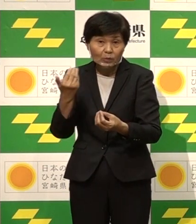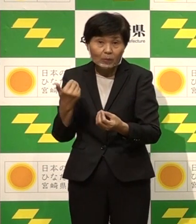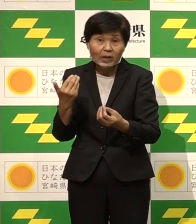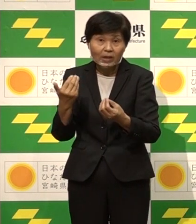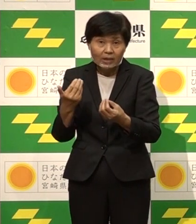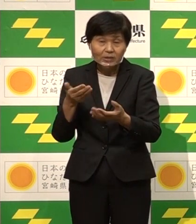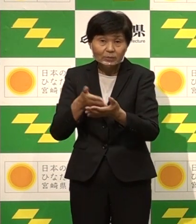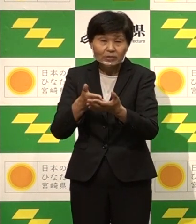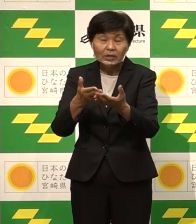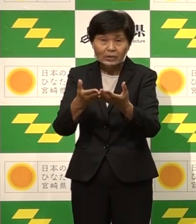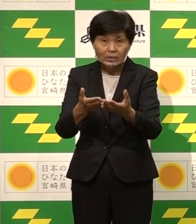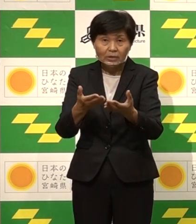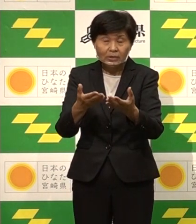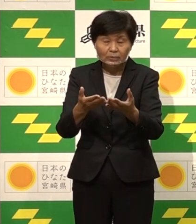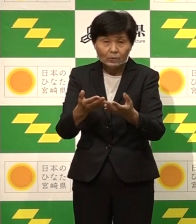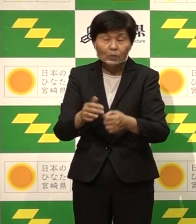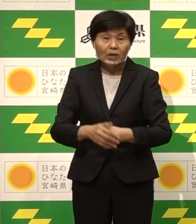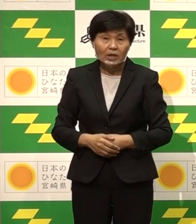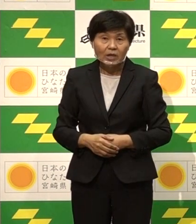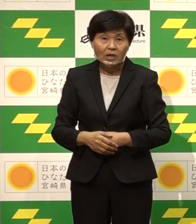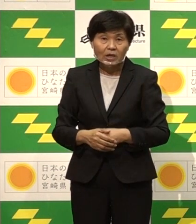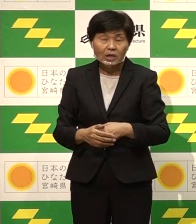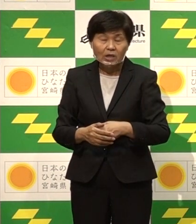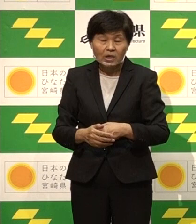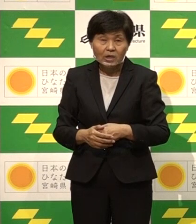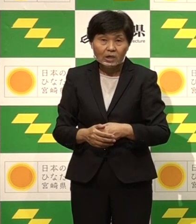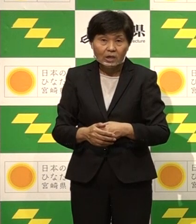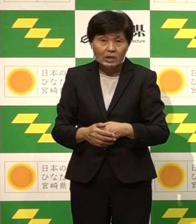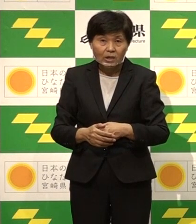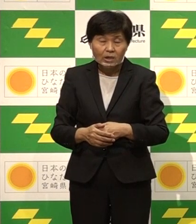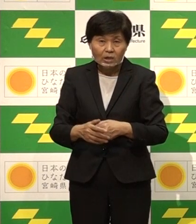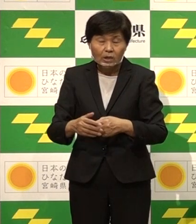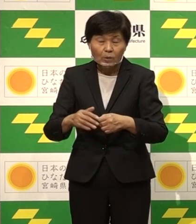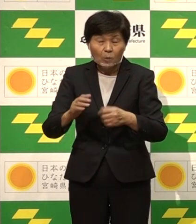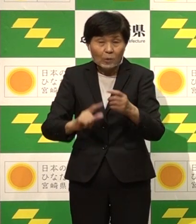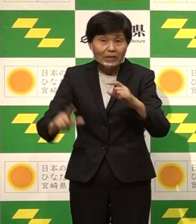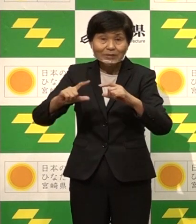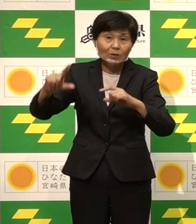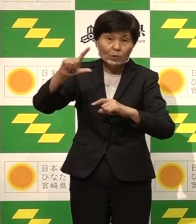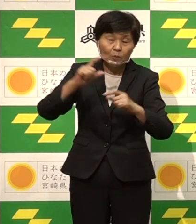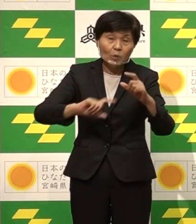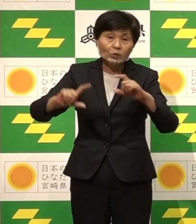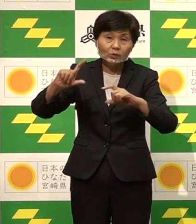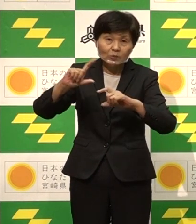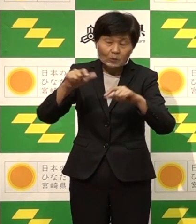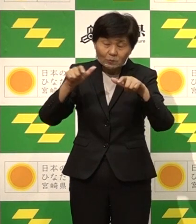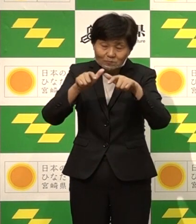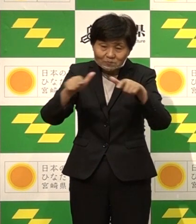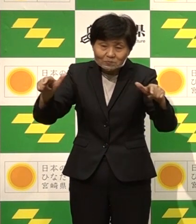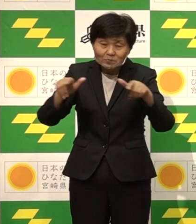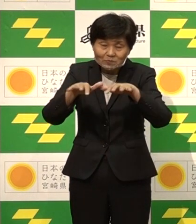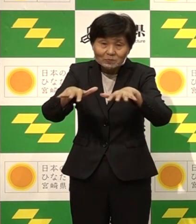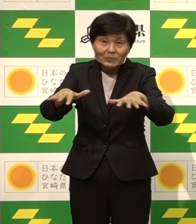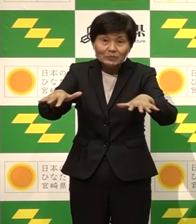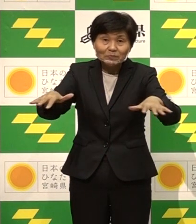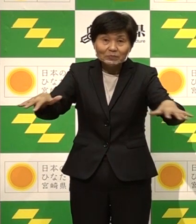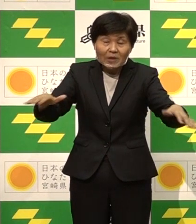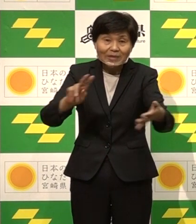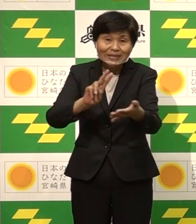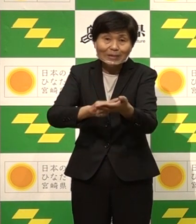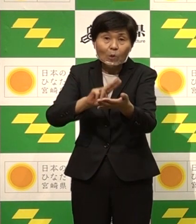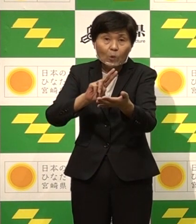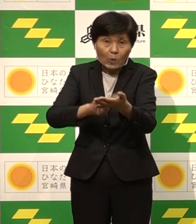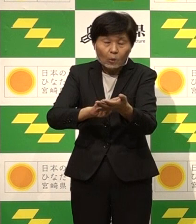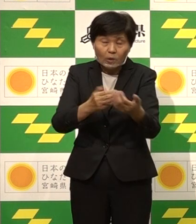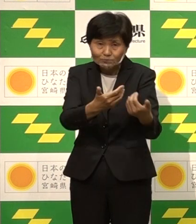は、そうは言ってもこれさらにこう厳しくなって、感染がさらに拡大をしていき、いよいよ医療の逼迫という